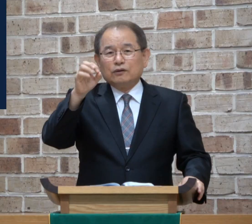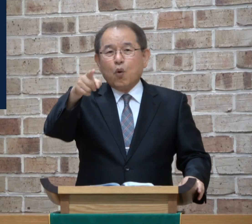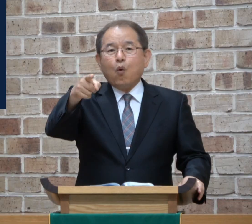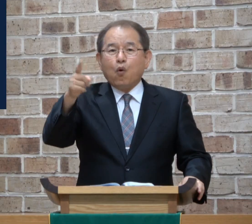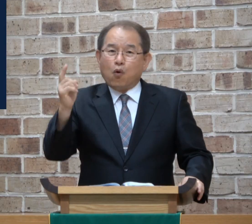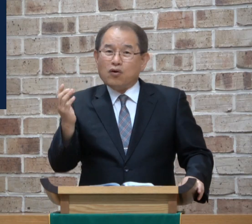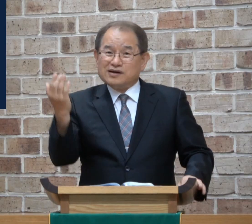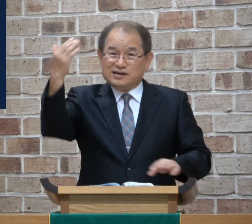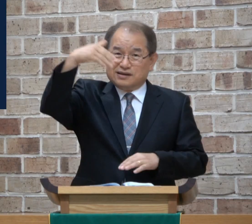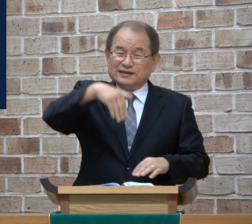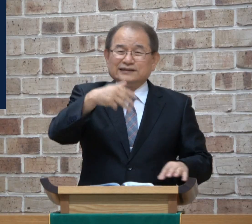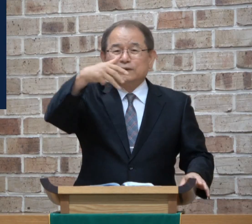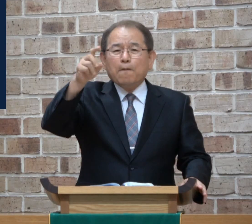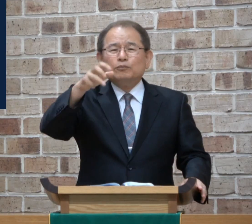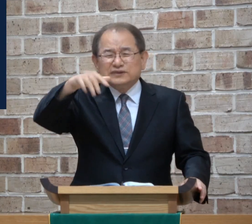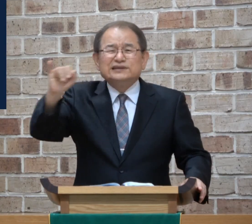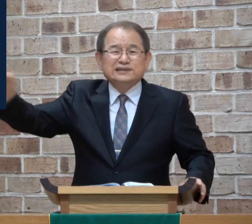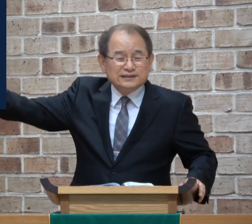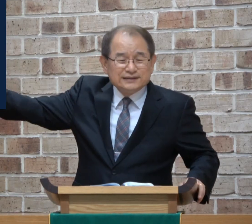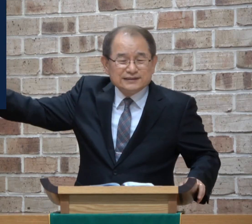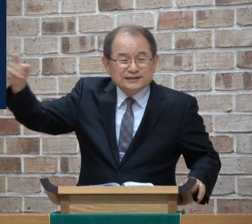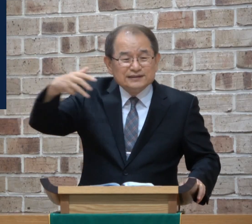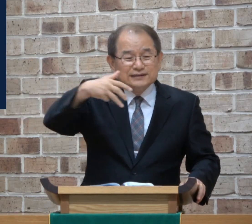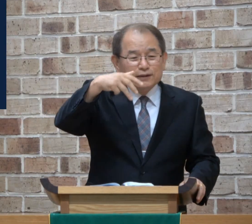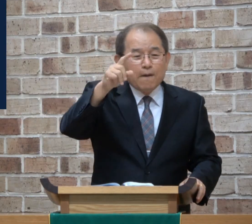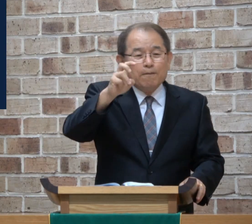저 물고기는 다랑어인데요, 참치입니다.